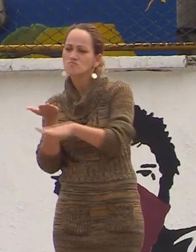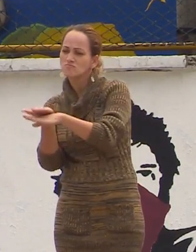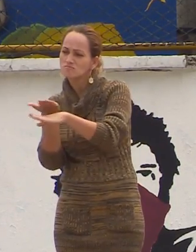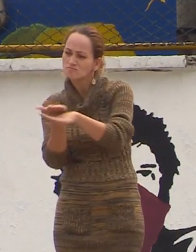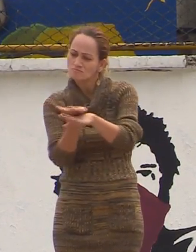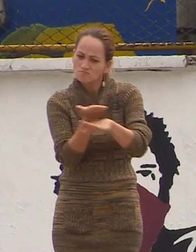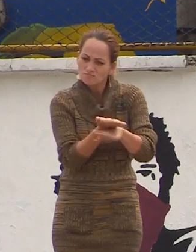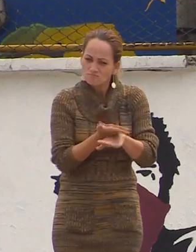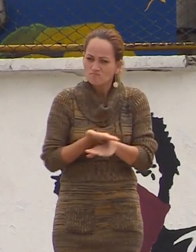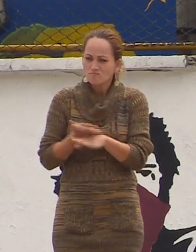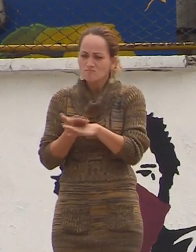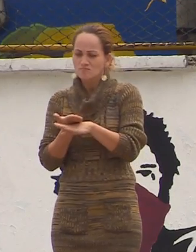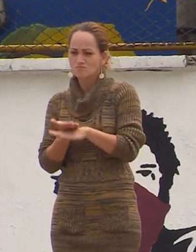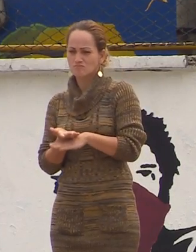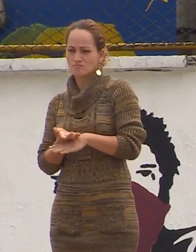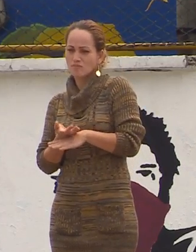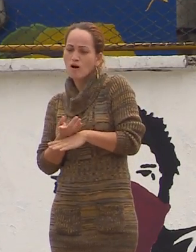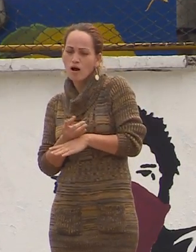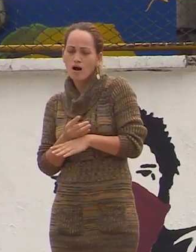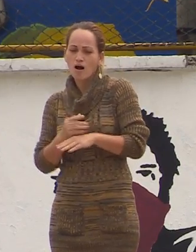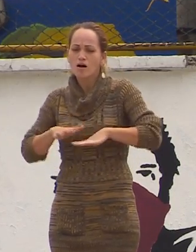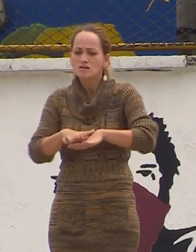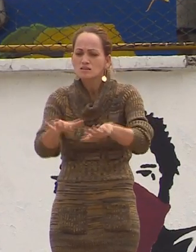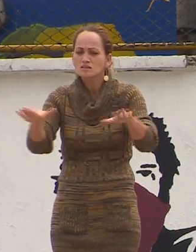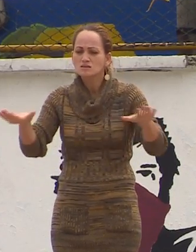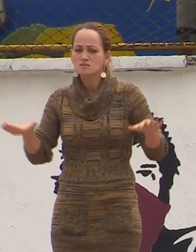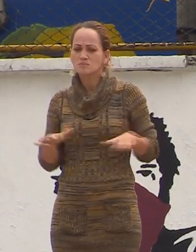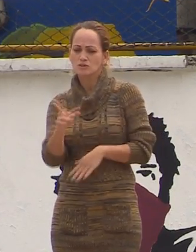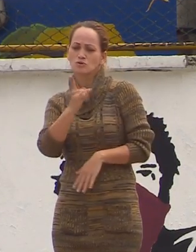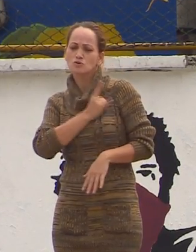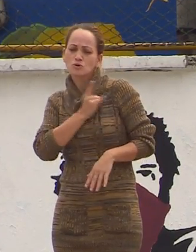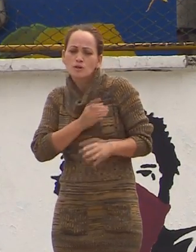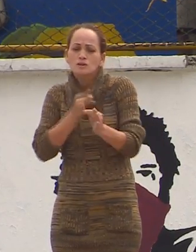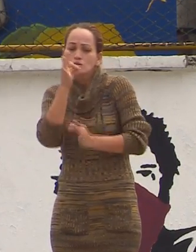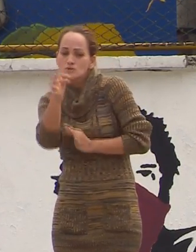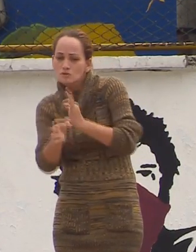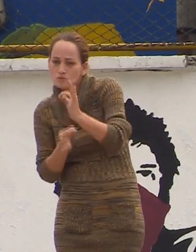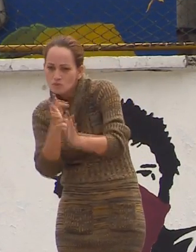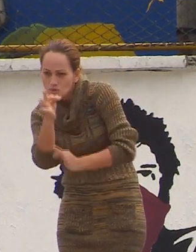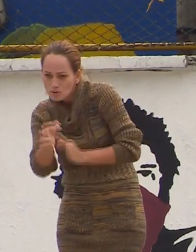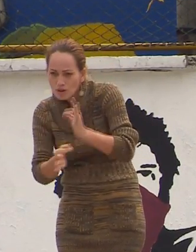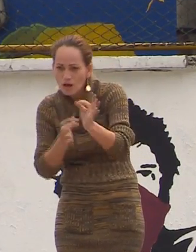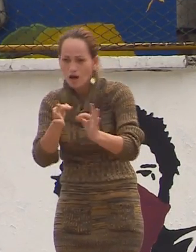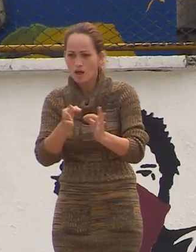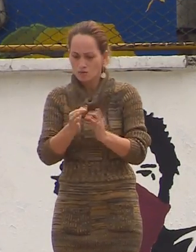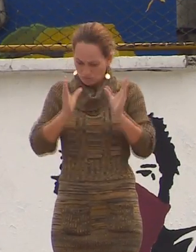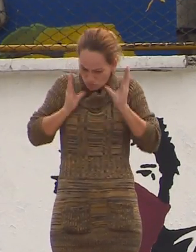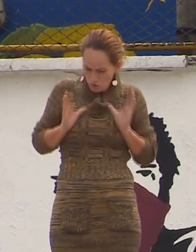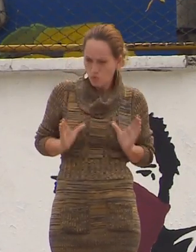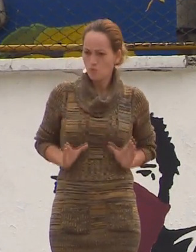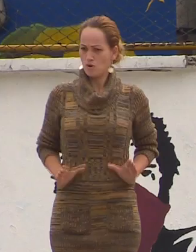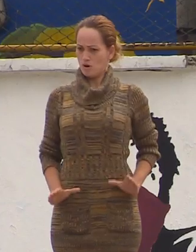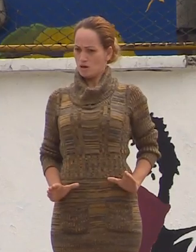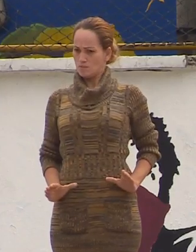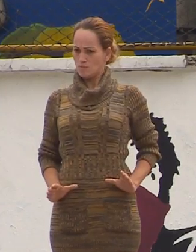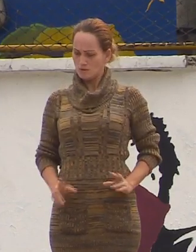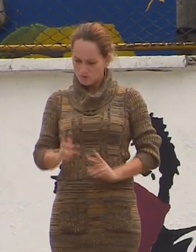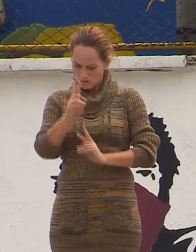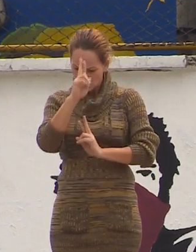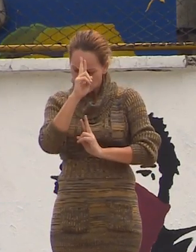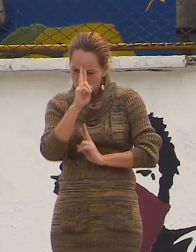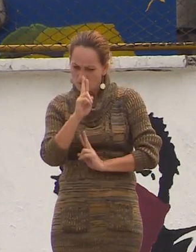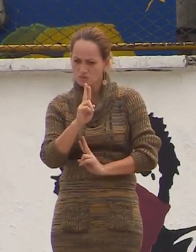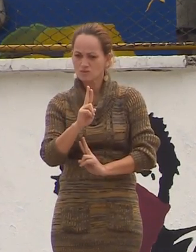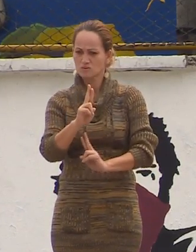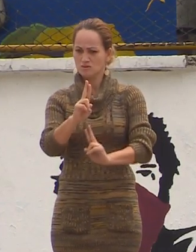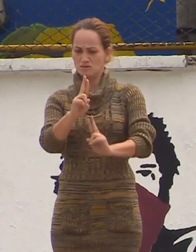Convocamos al cuidado de los espacios universitarios, de los cuerpos, al